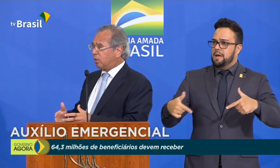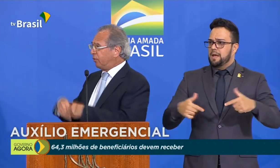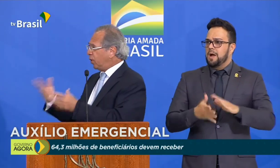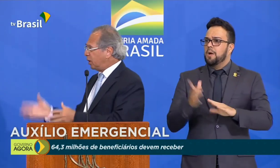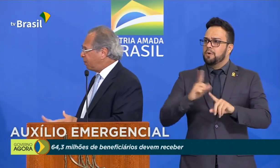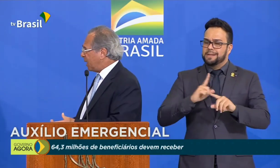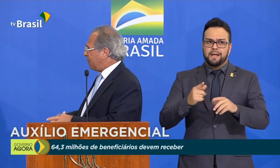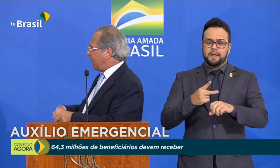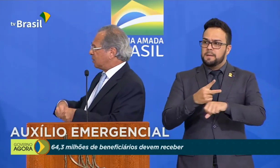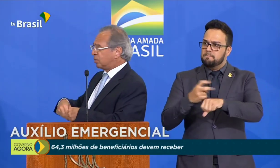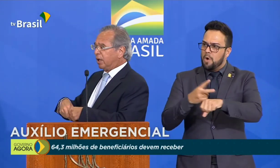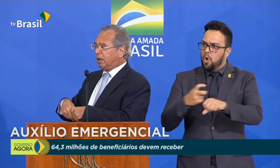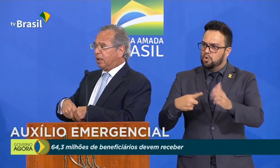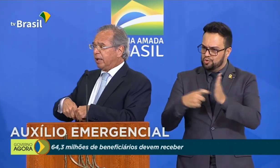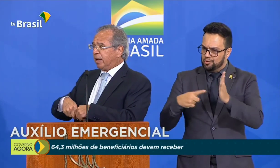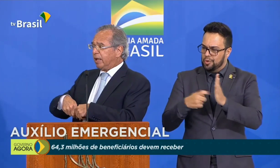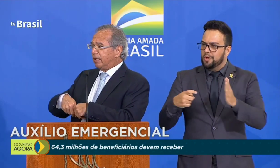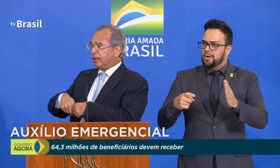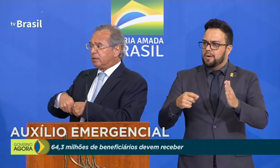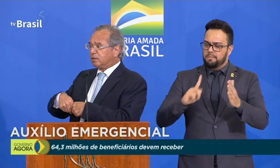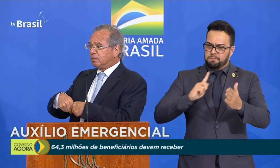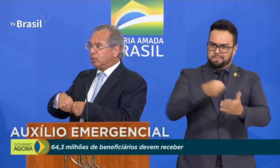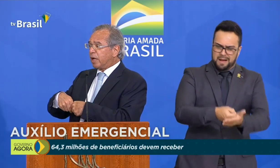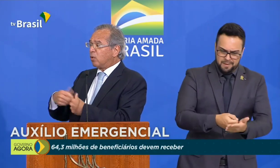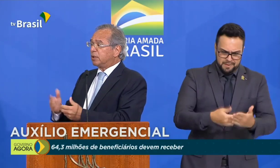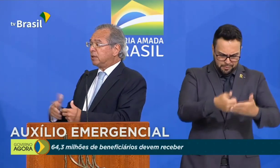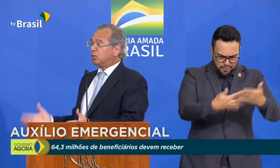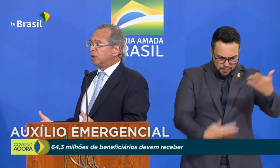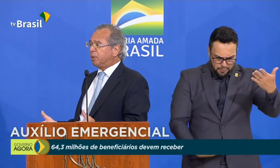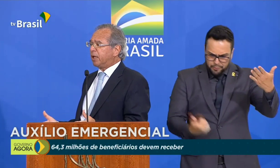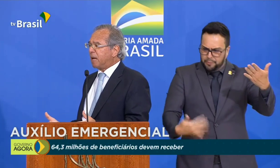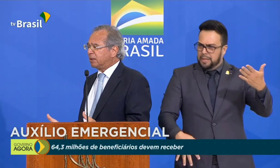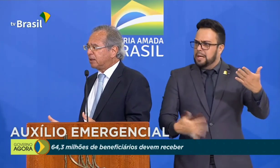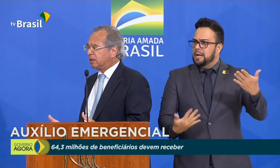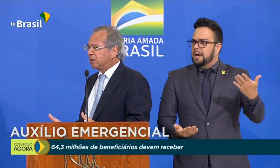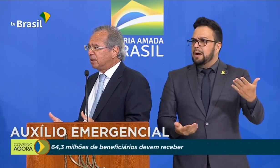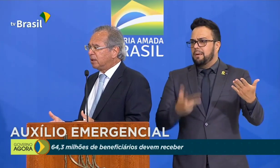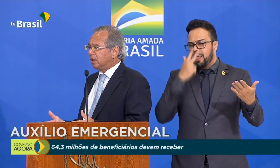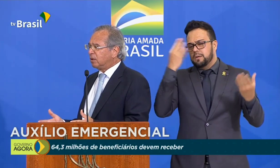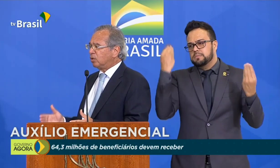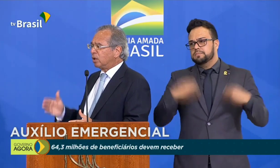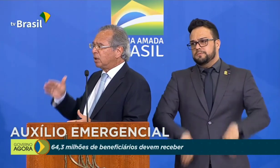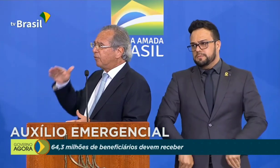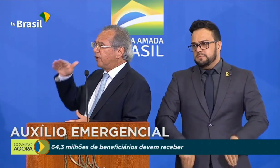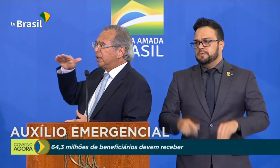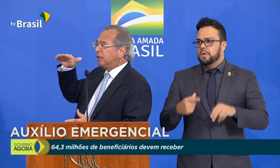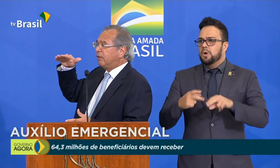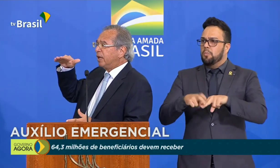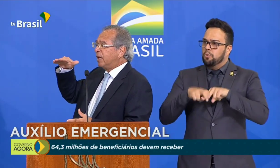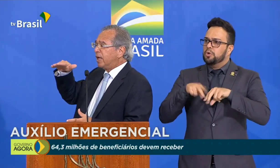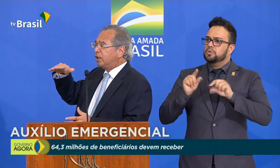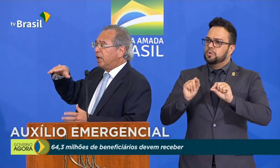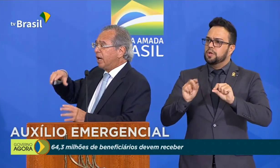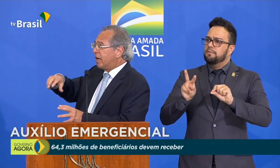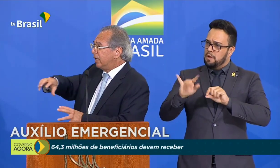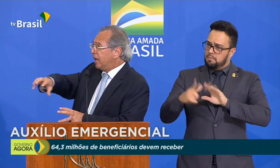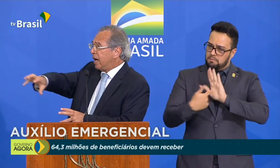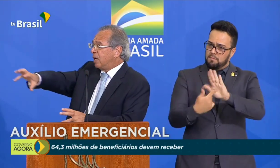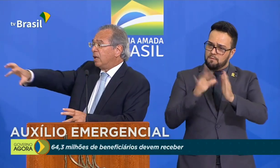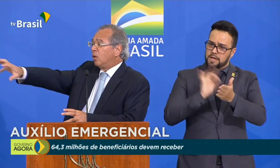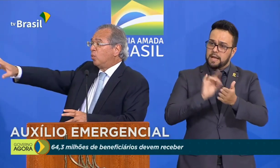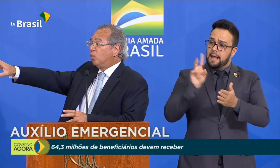impostos sobre folha de pagamentos, o que acontece é o desemprego em massa. Então, nós estamos fazendo, na verdade,